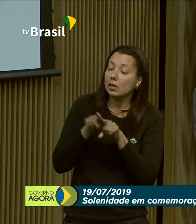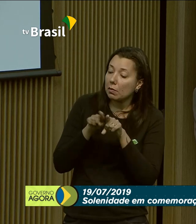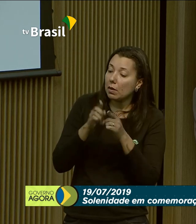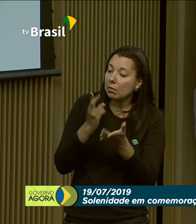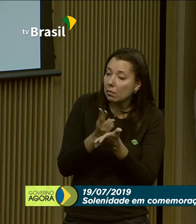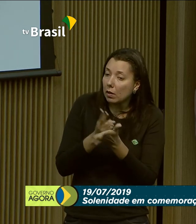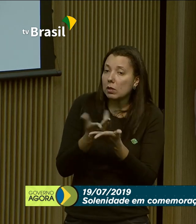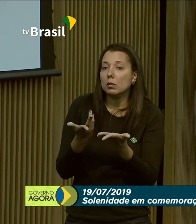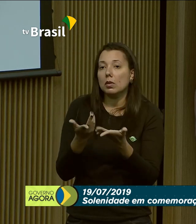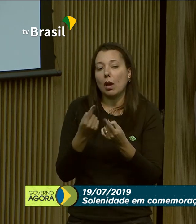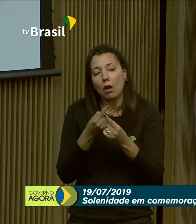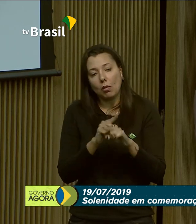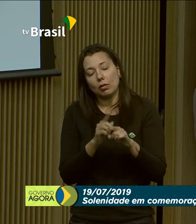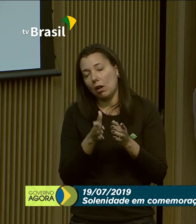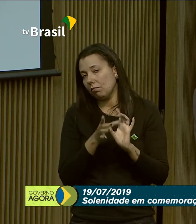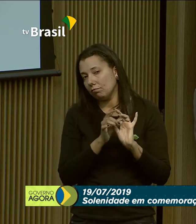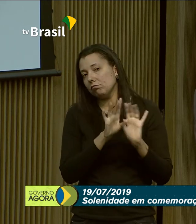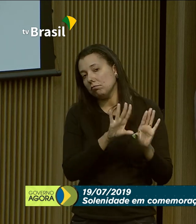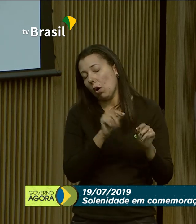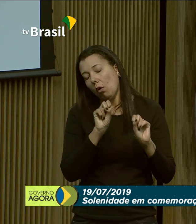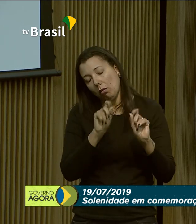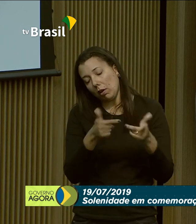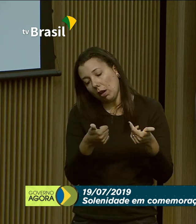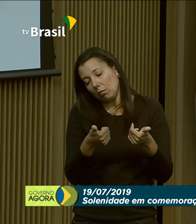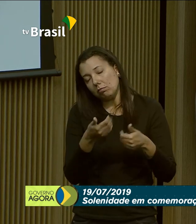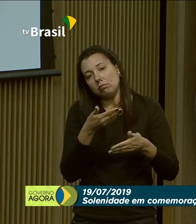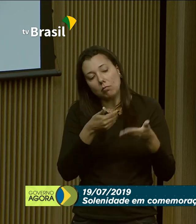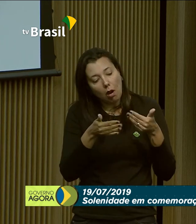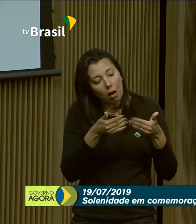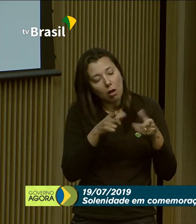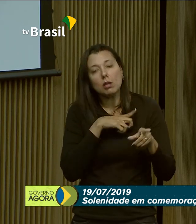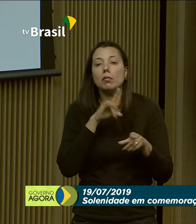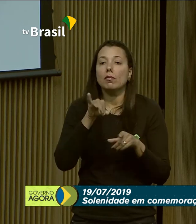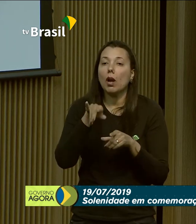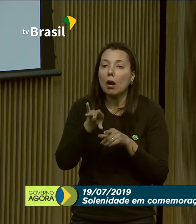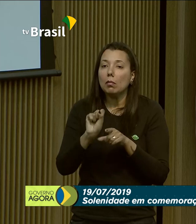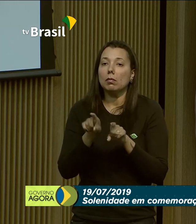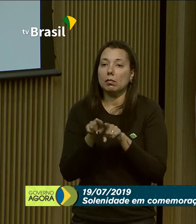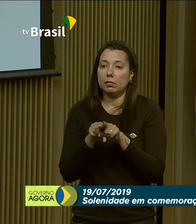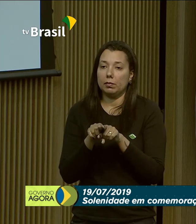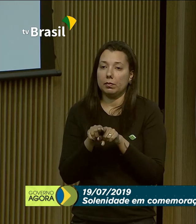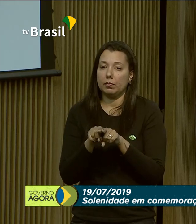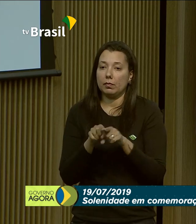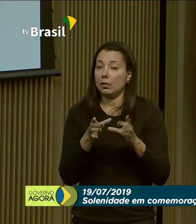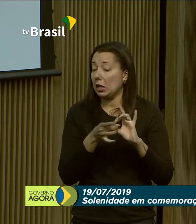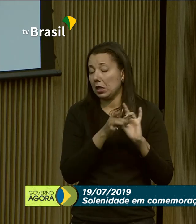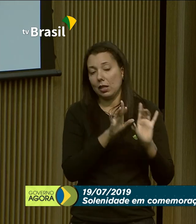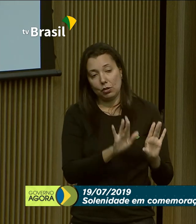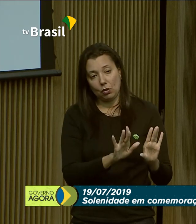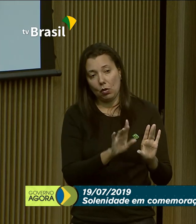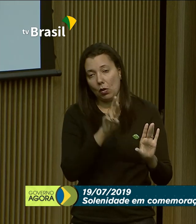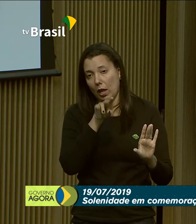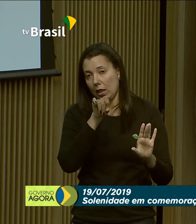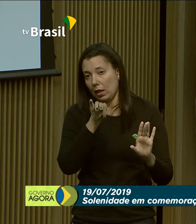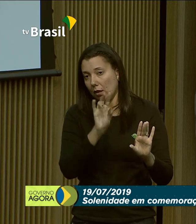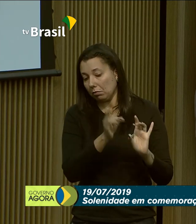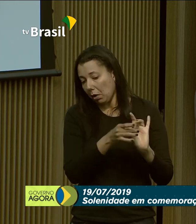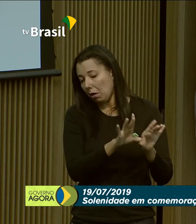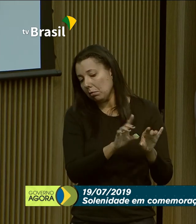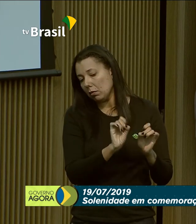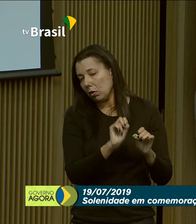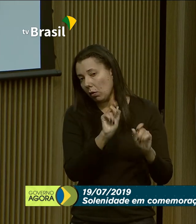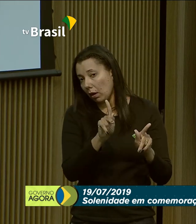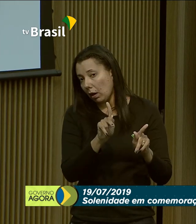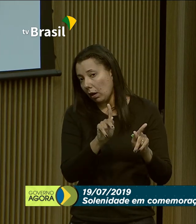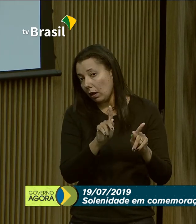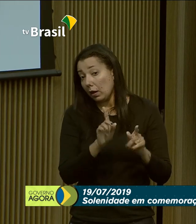meio a contragosto, abriu mão, né? Graças à articulação do Feldman, do Walter Feldman, abriu mão do Renato Augusto, e ele